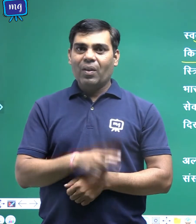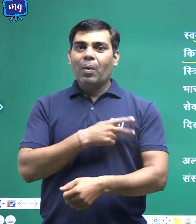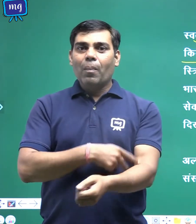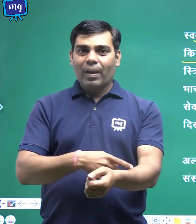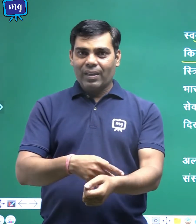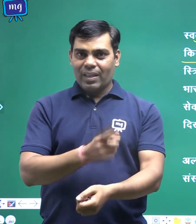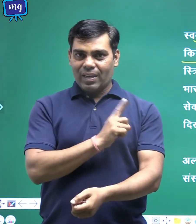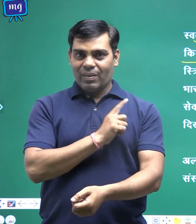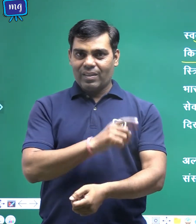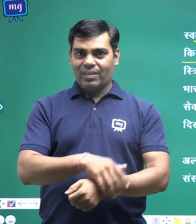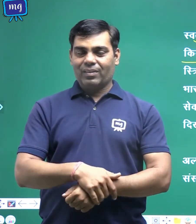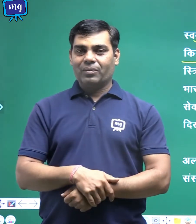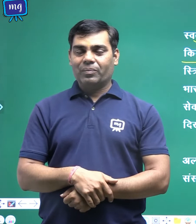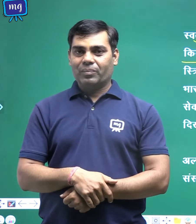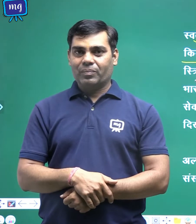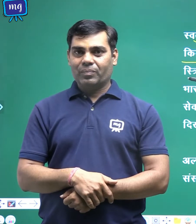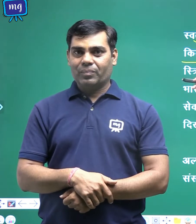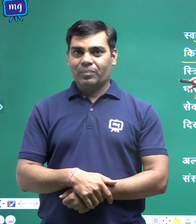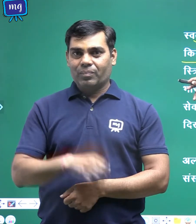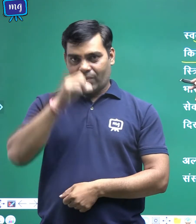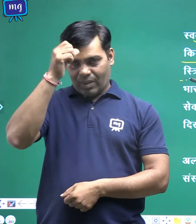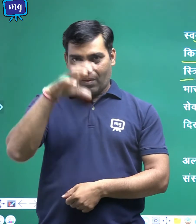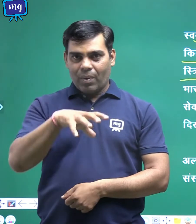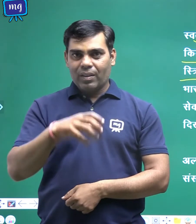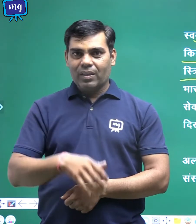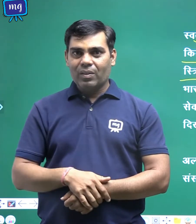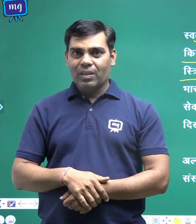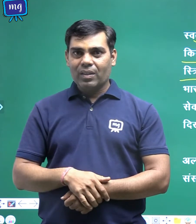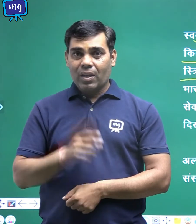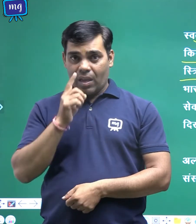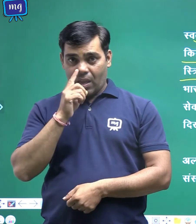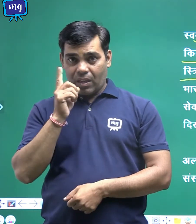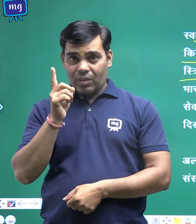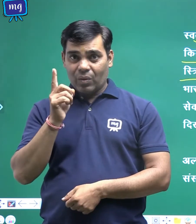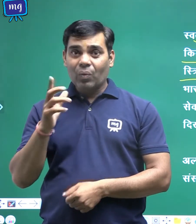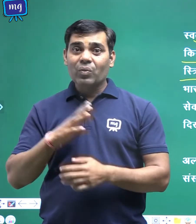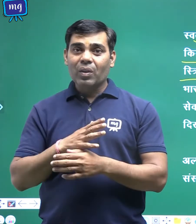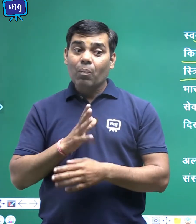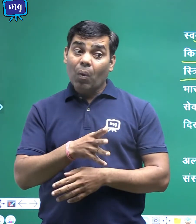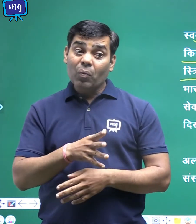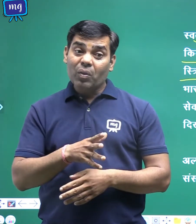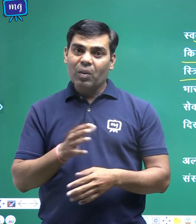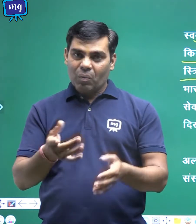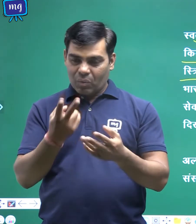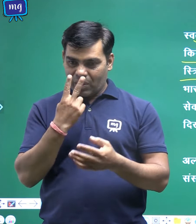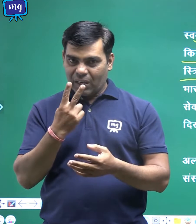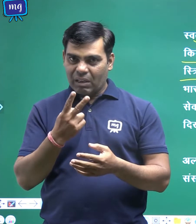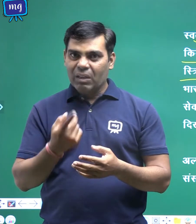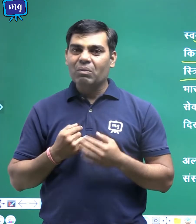भगिनी निवेदिता भारतीय स्त्रियों से बहुत प्रभावित थी।